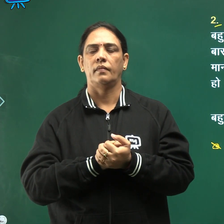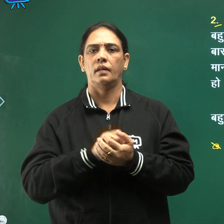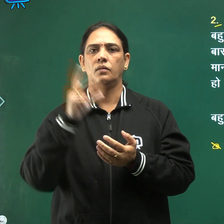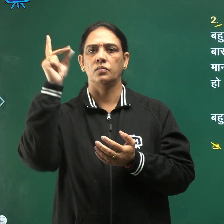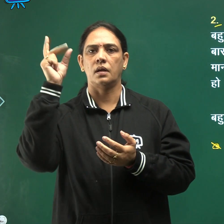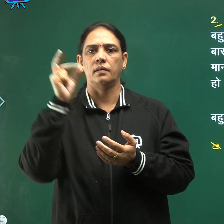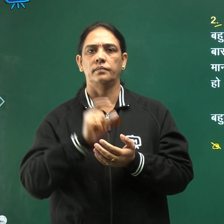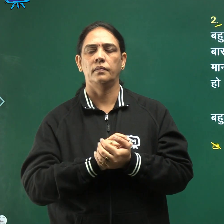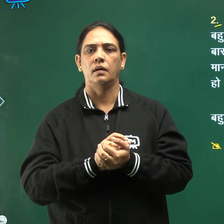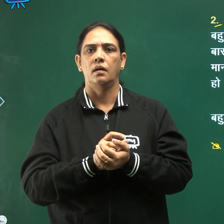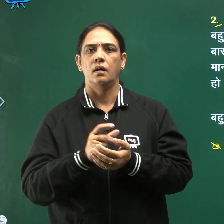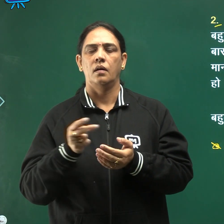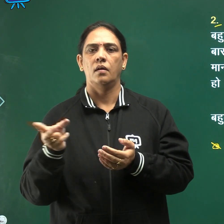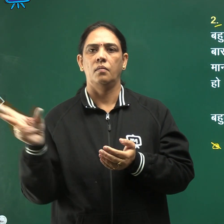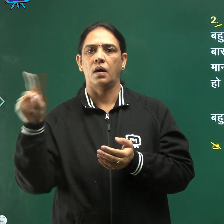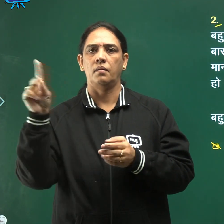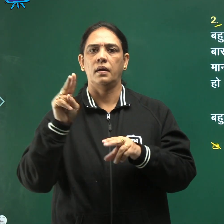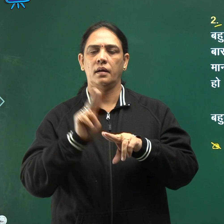दूसरा बहुलक।